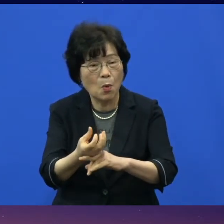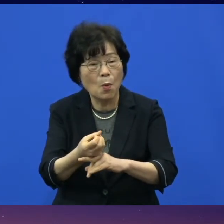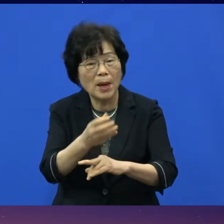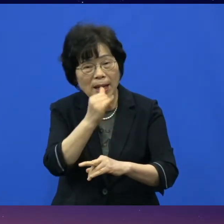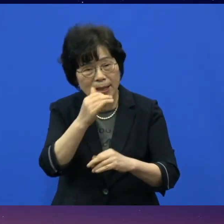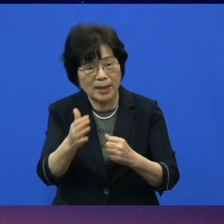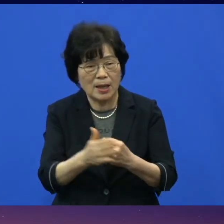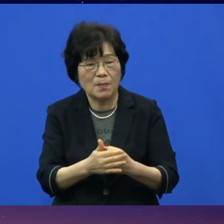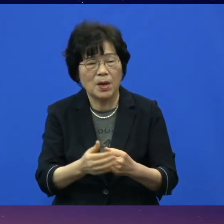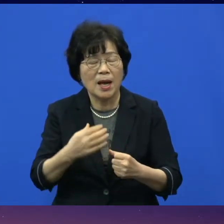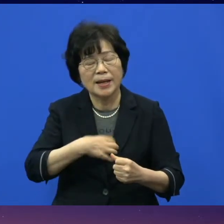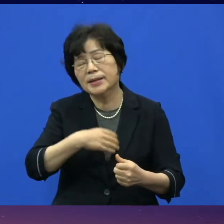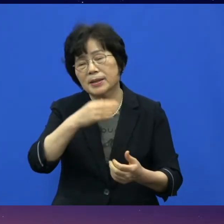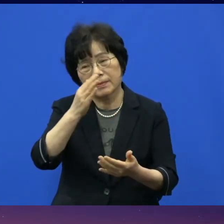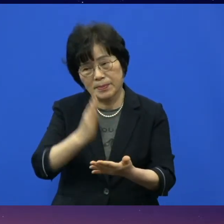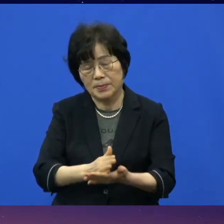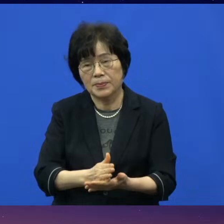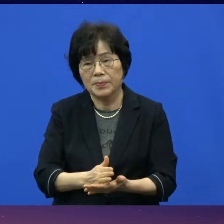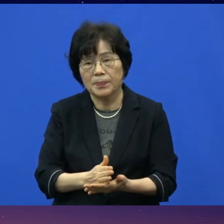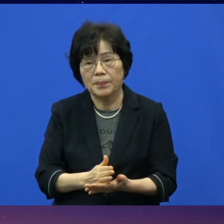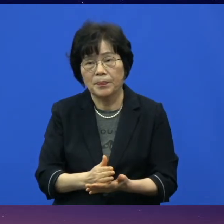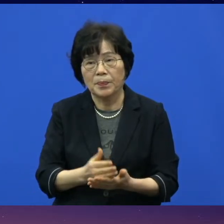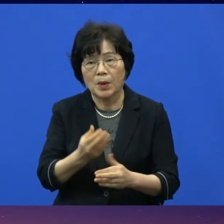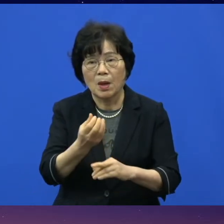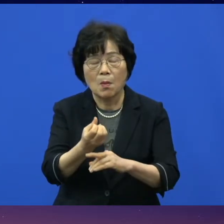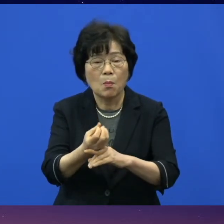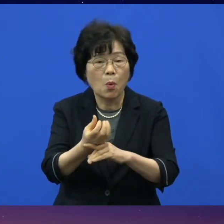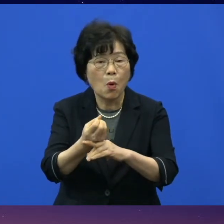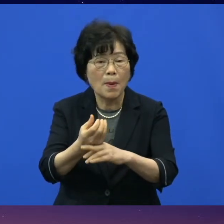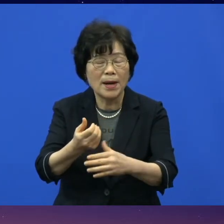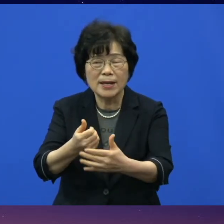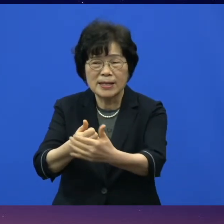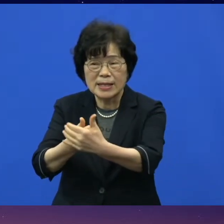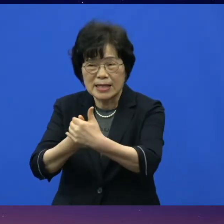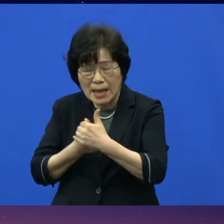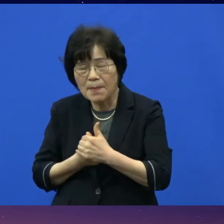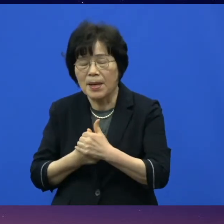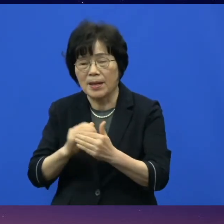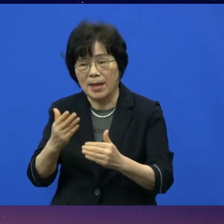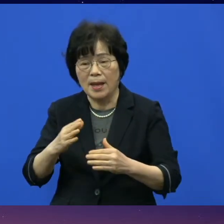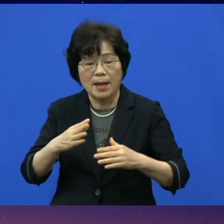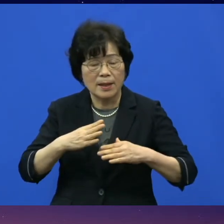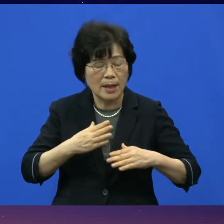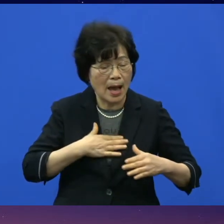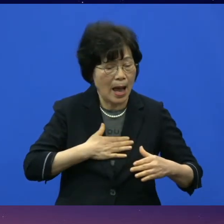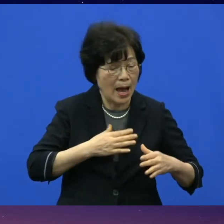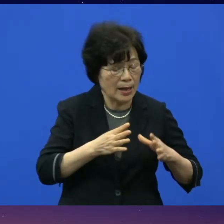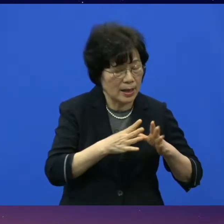때문에. 그러니까 이 보배를 놓치면 안 돼요. 내가 깨어진다, 이건 두려워할 필요가 없어요.